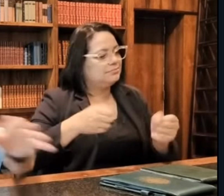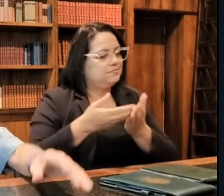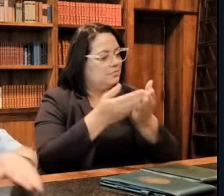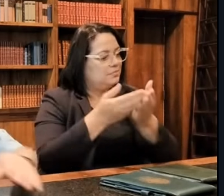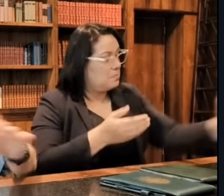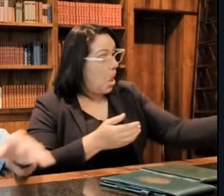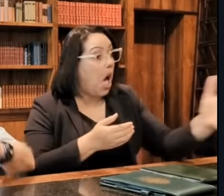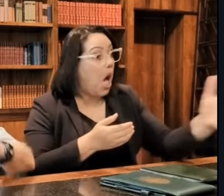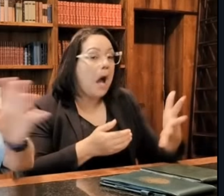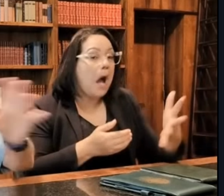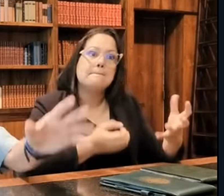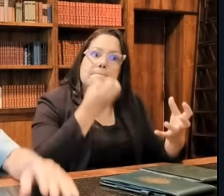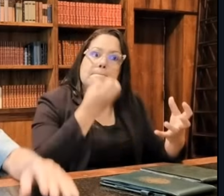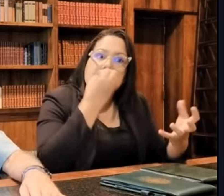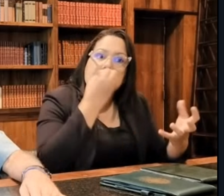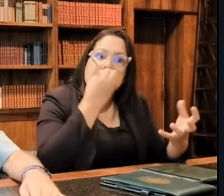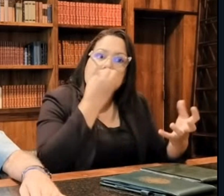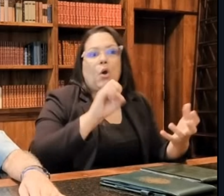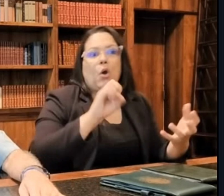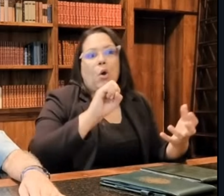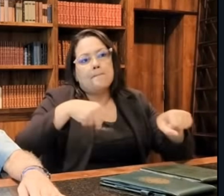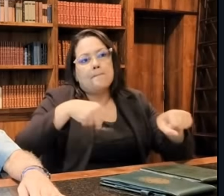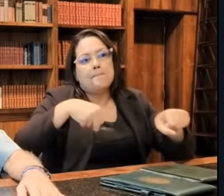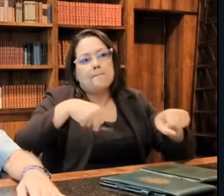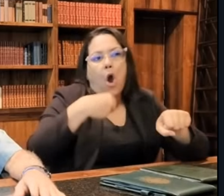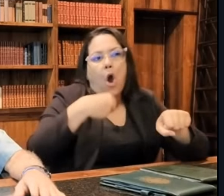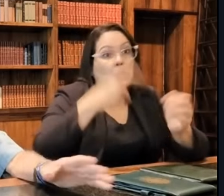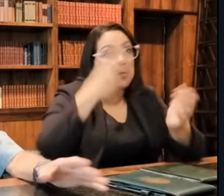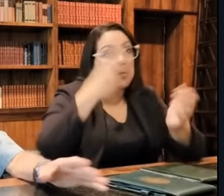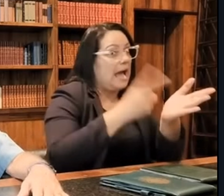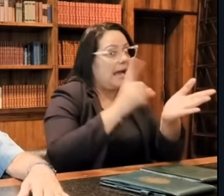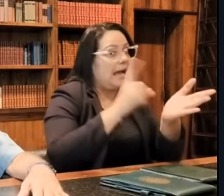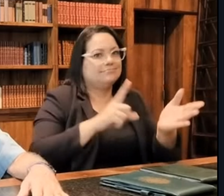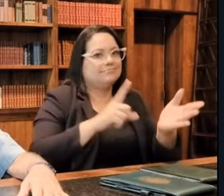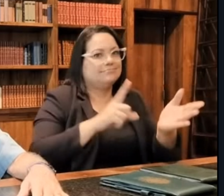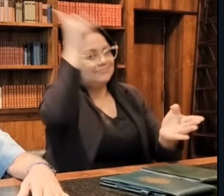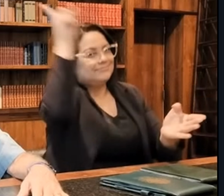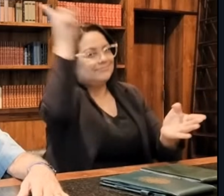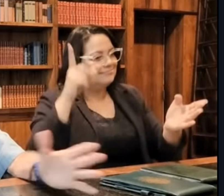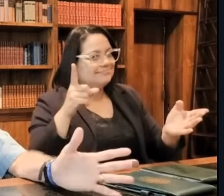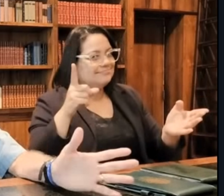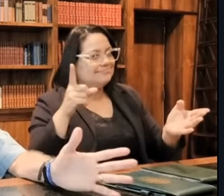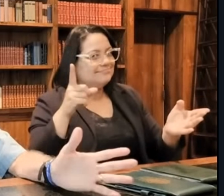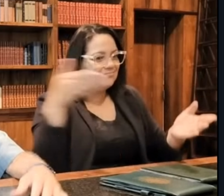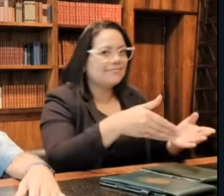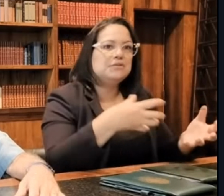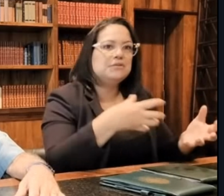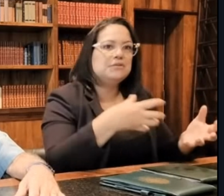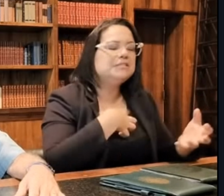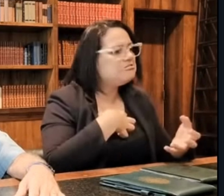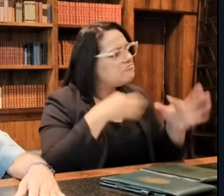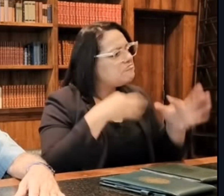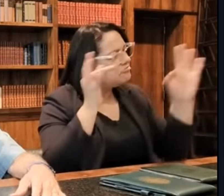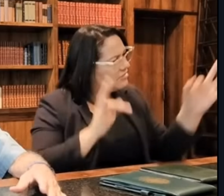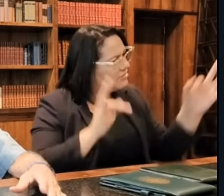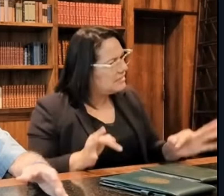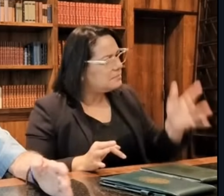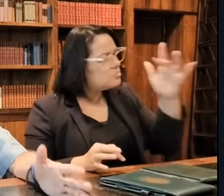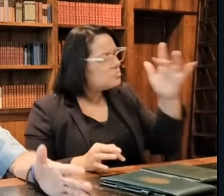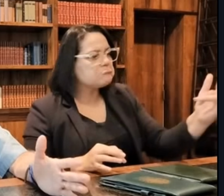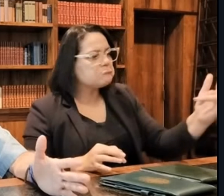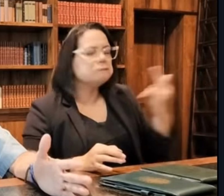também, parar inopinadamente, ou de helicóptero inopinadamente. E me sentia feliz com isso, mas